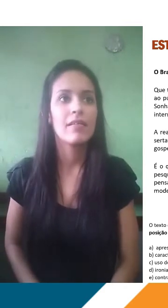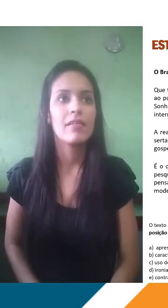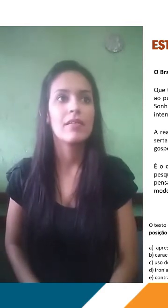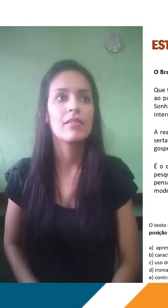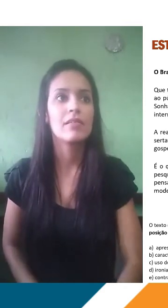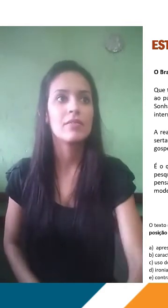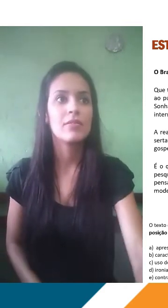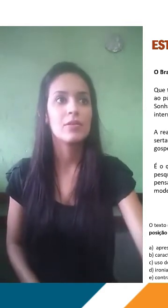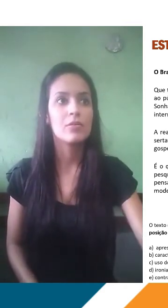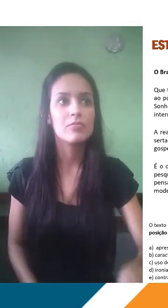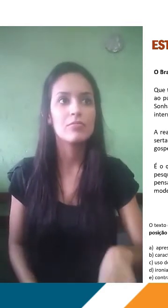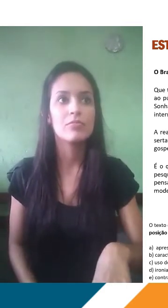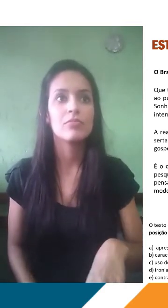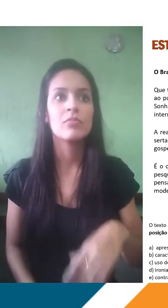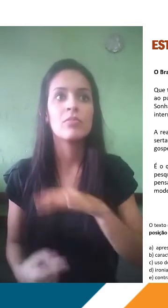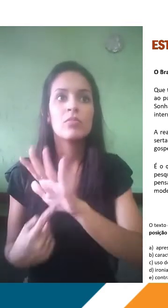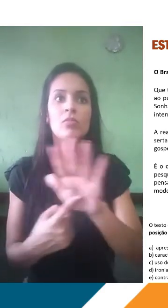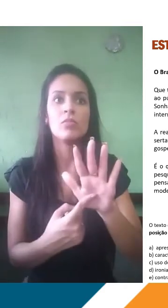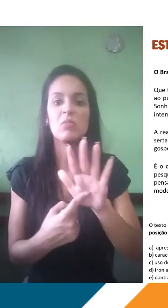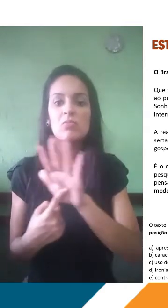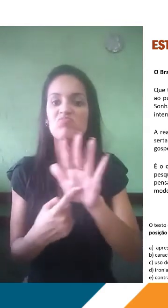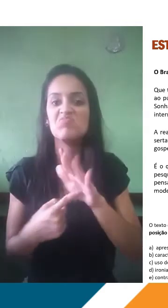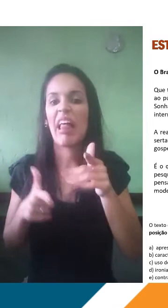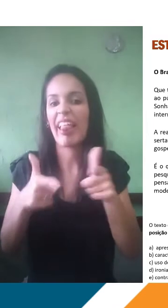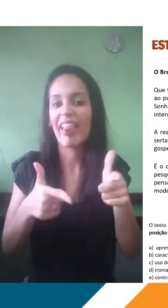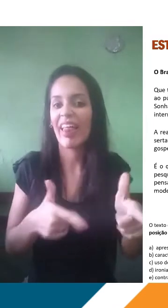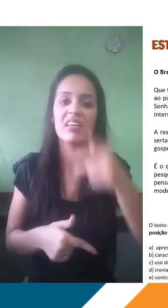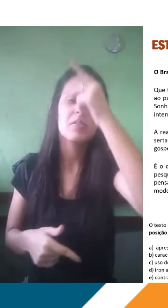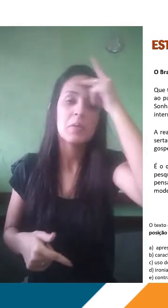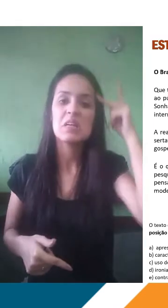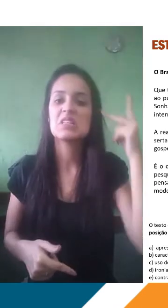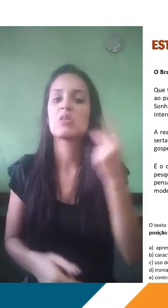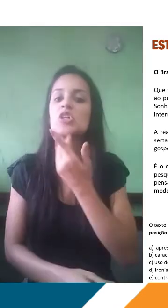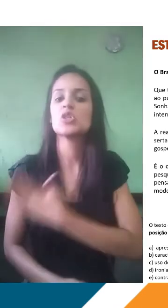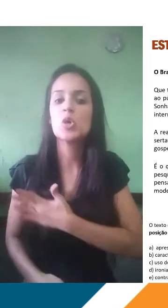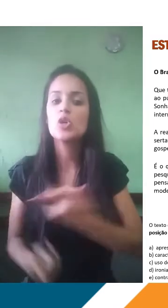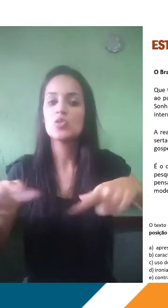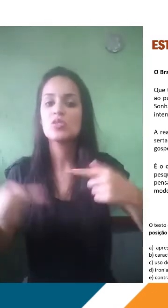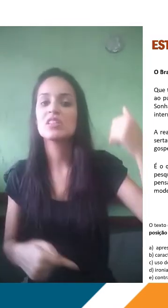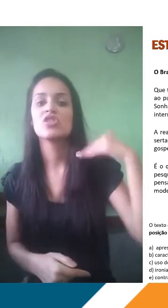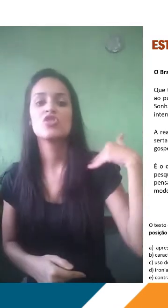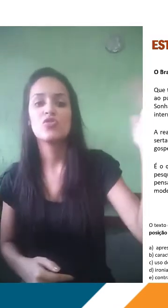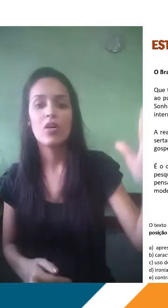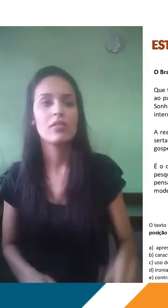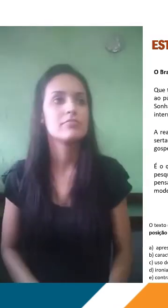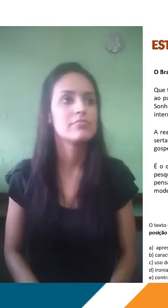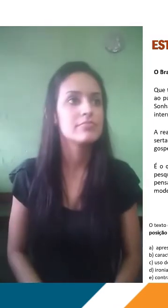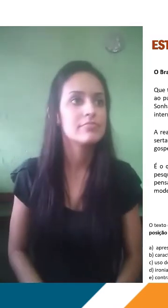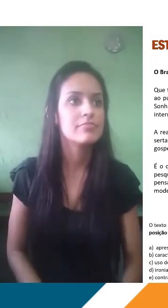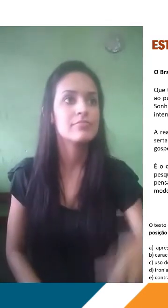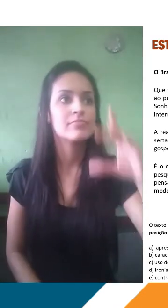superadas tomadas como expressão de conservadorismo e anacronismo com o uso das designações império e baluarte